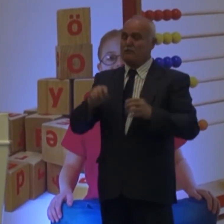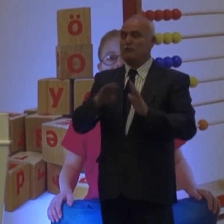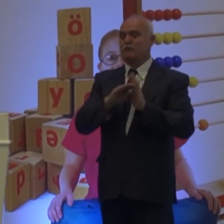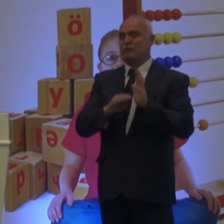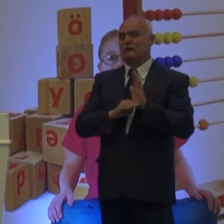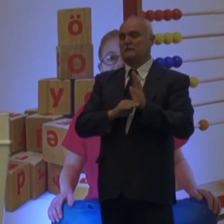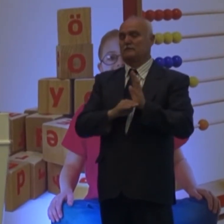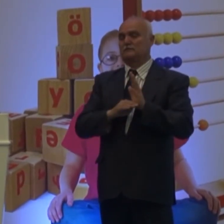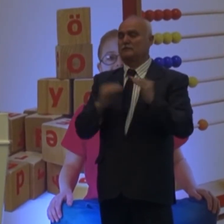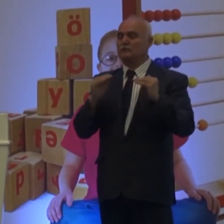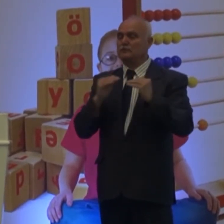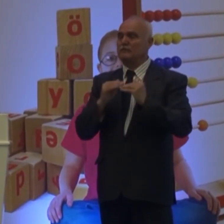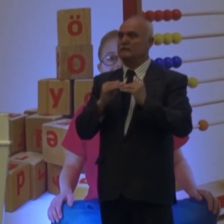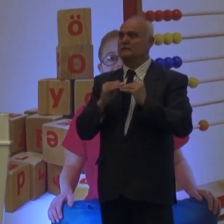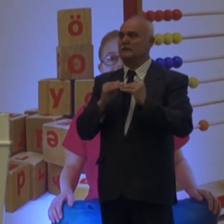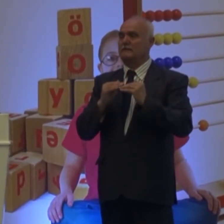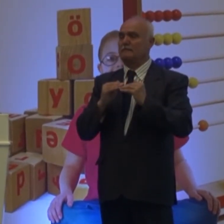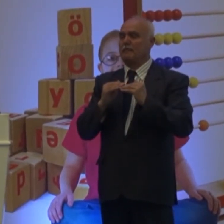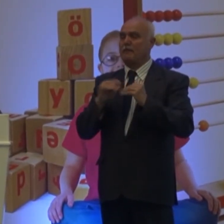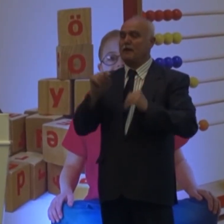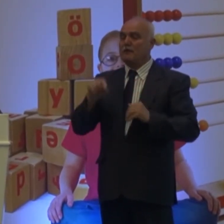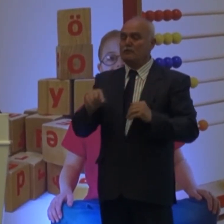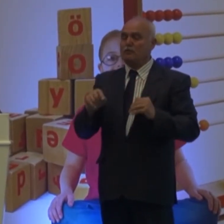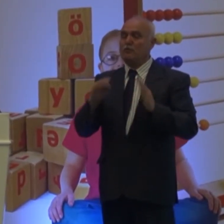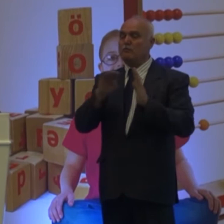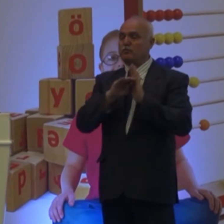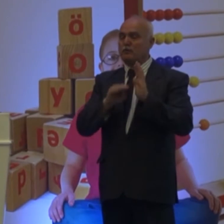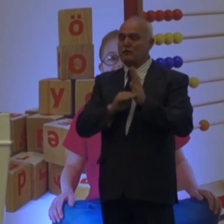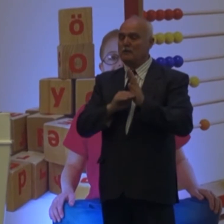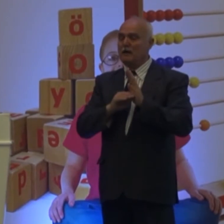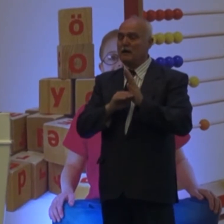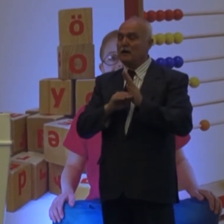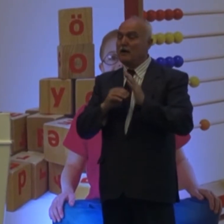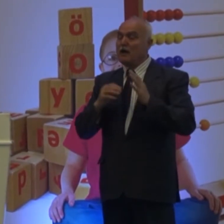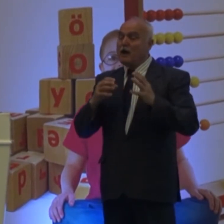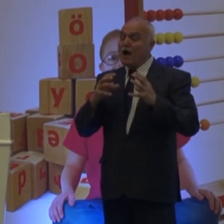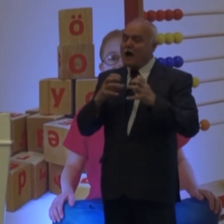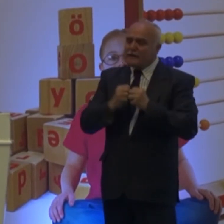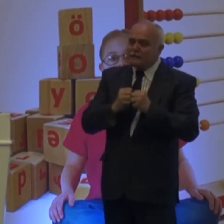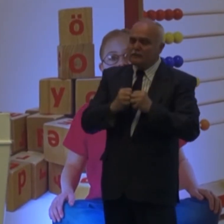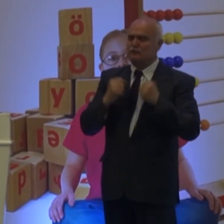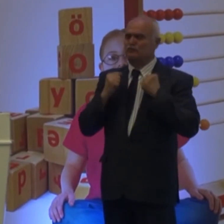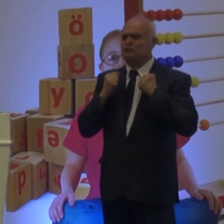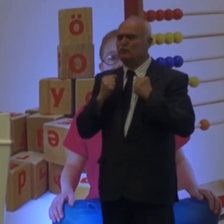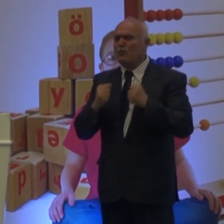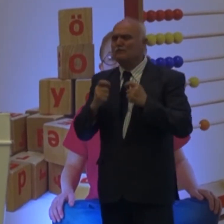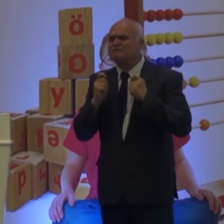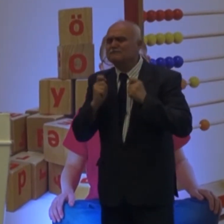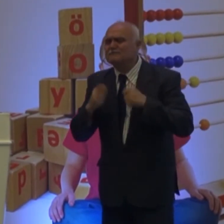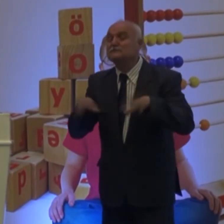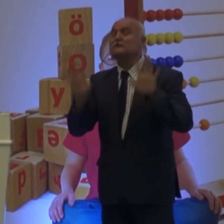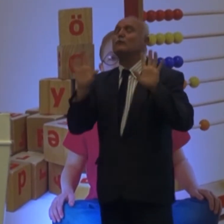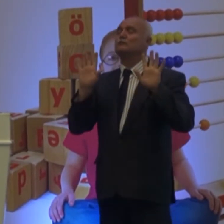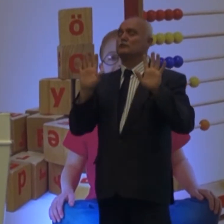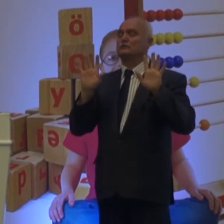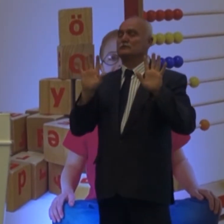programın uygulanmasında, bu programa adapte olabilmelerinde çok zorluk çekeceklerini